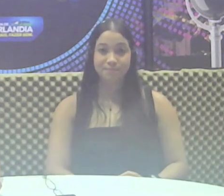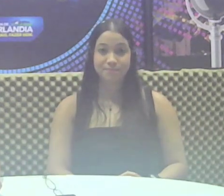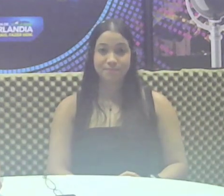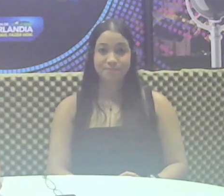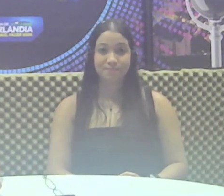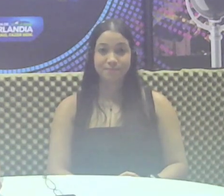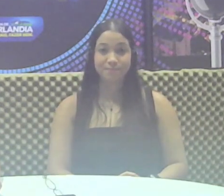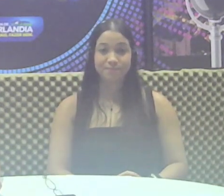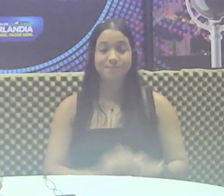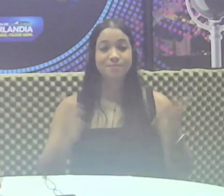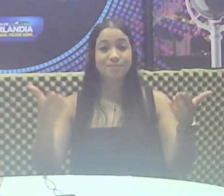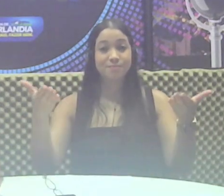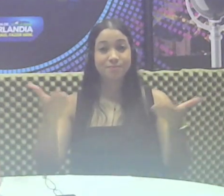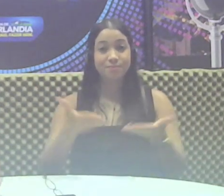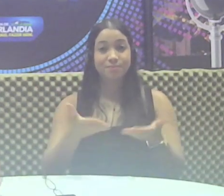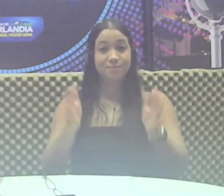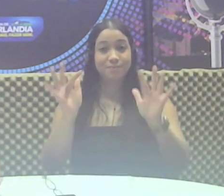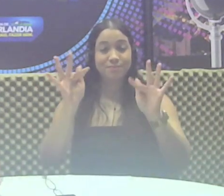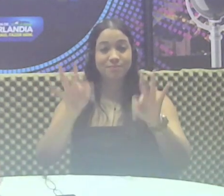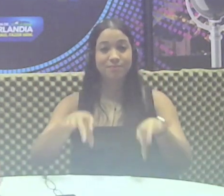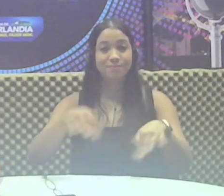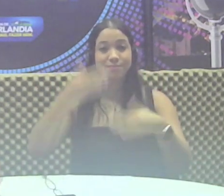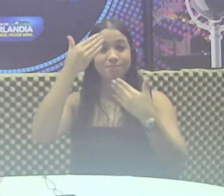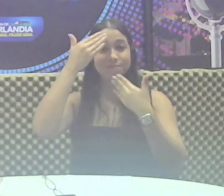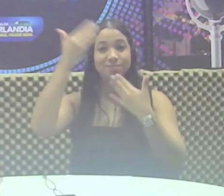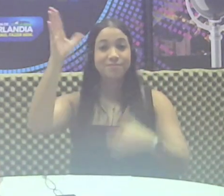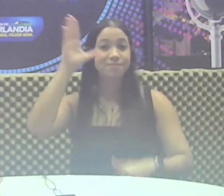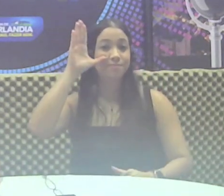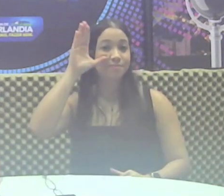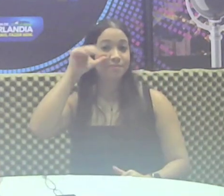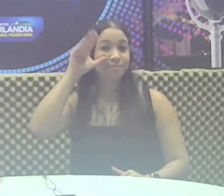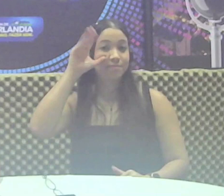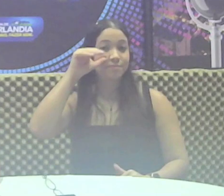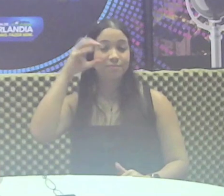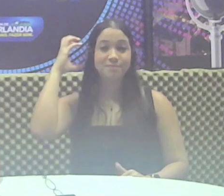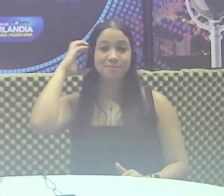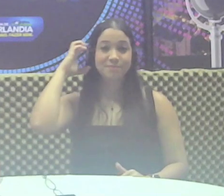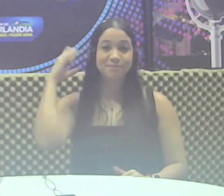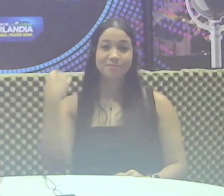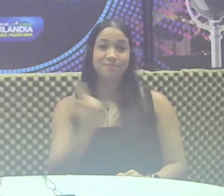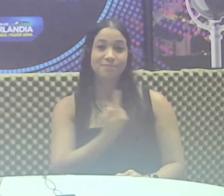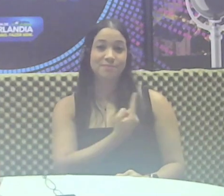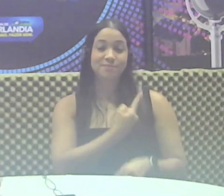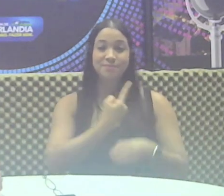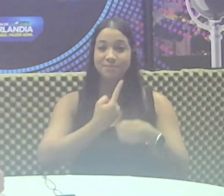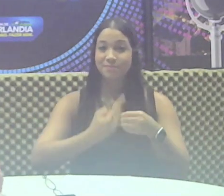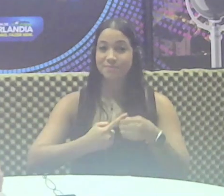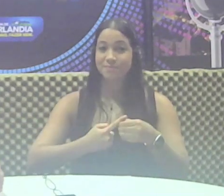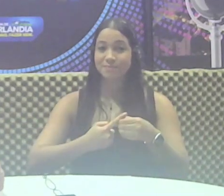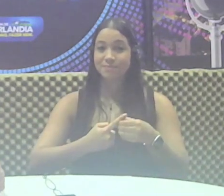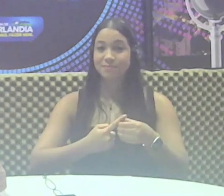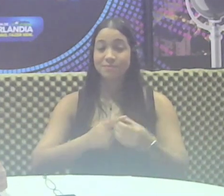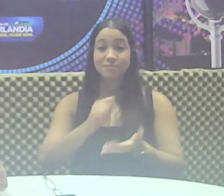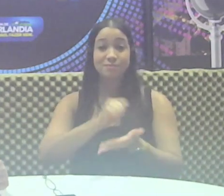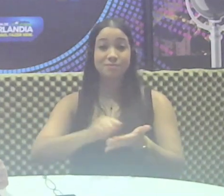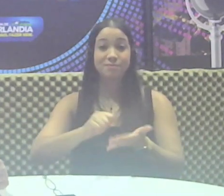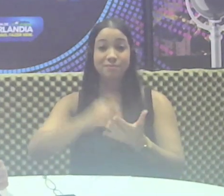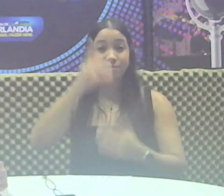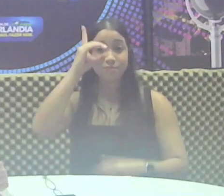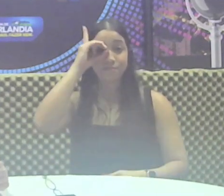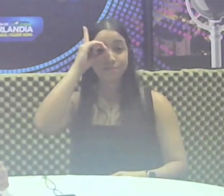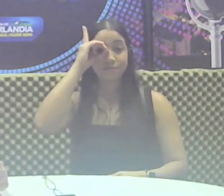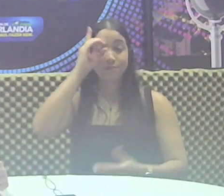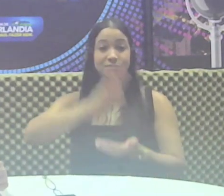notícias. A edição de hoje fica por aqui. Obrigado pela sua audiência. Rádio Nossa Cidade. Edição Daniela